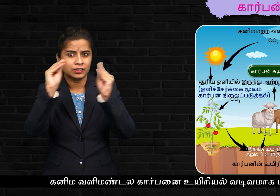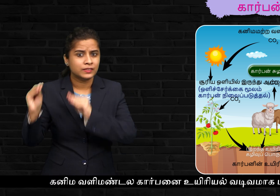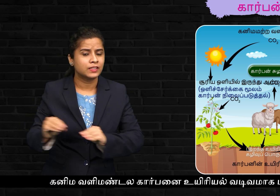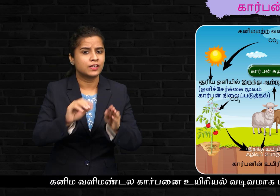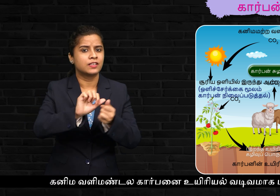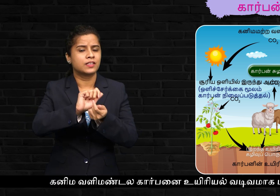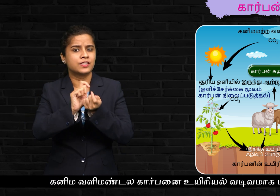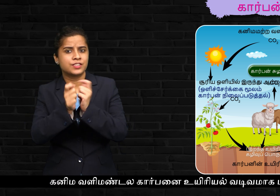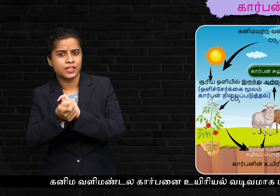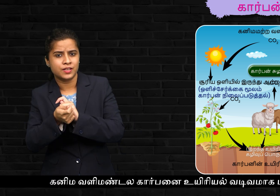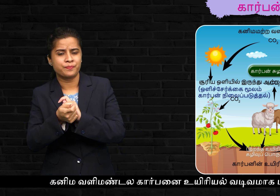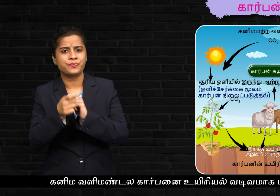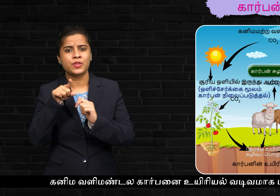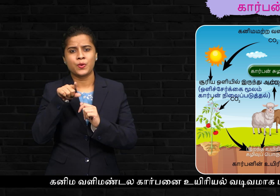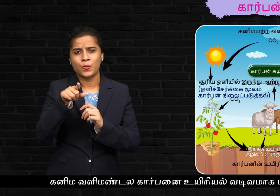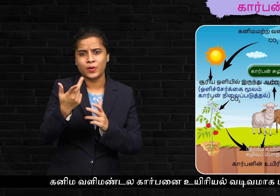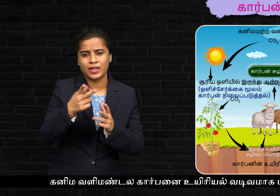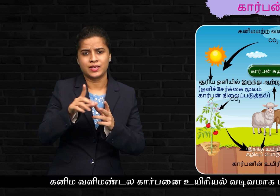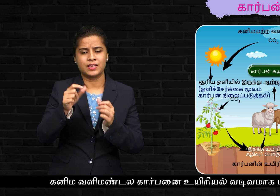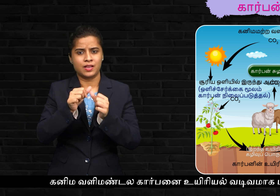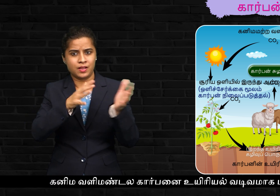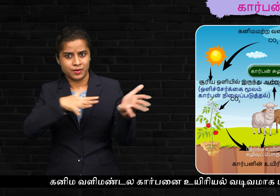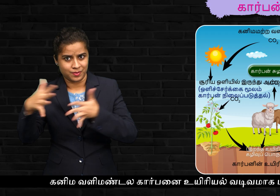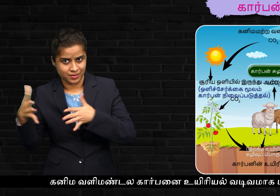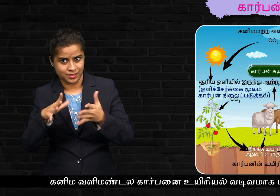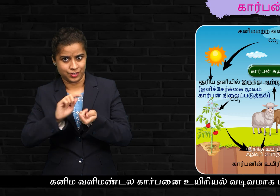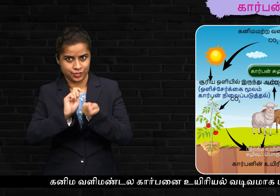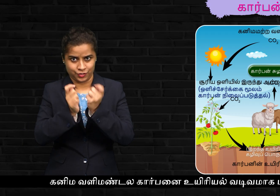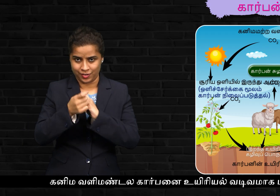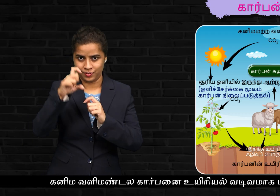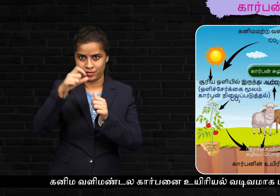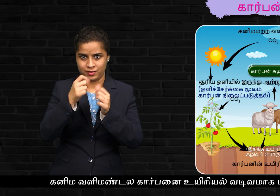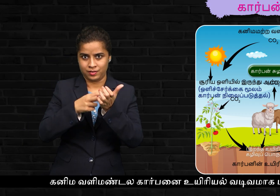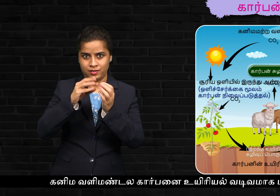கனிம வளிமண்டல கார்பனை உயிரியல் வடிவமாக மாற்றுவதாகும்.